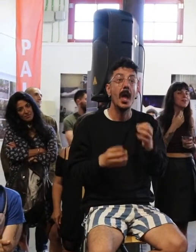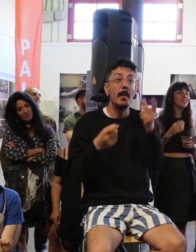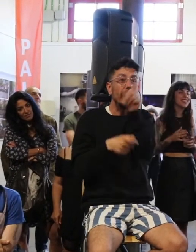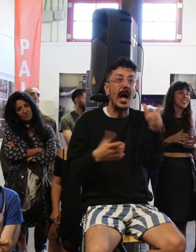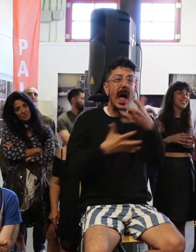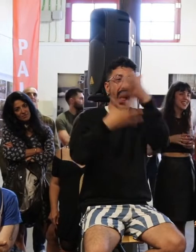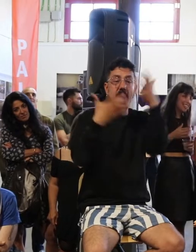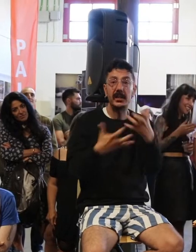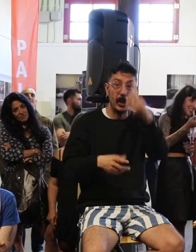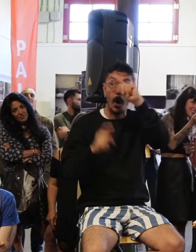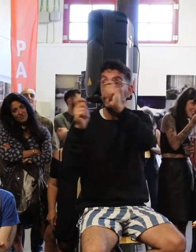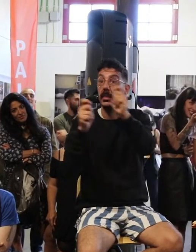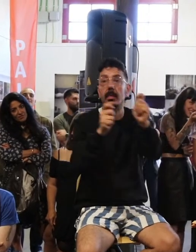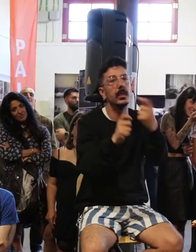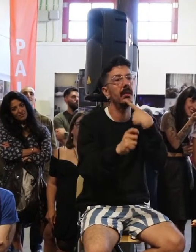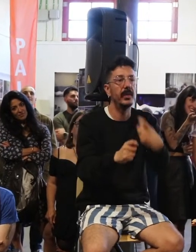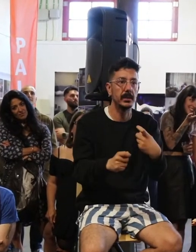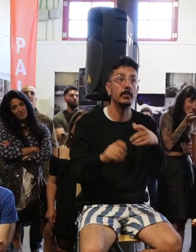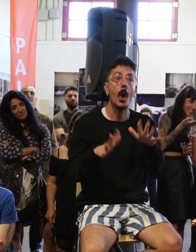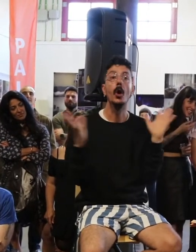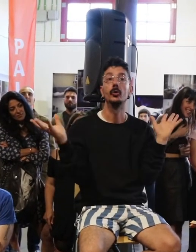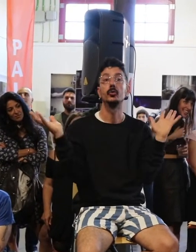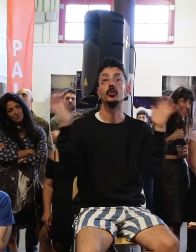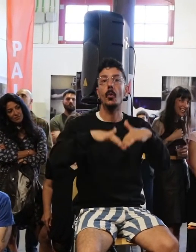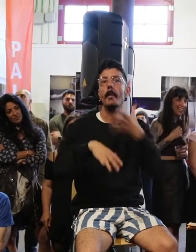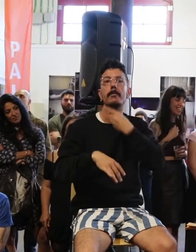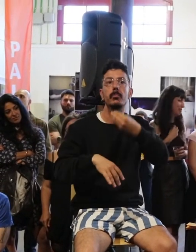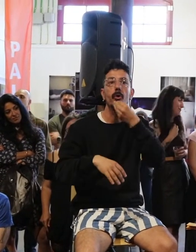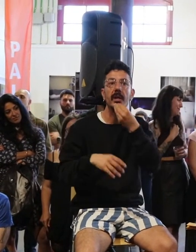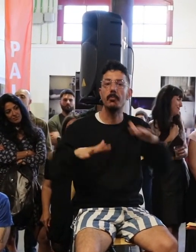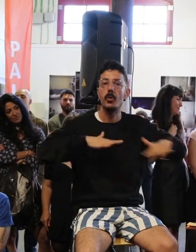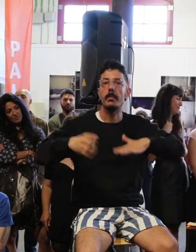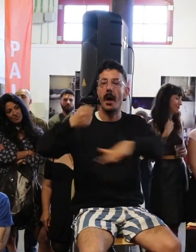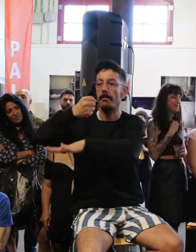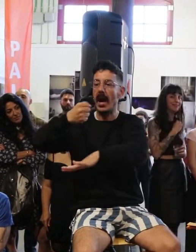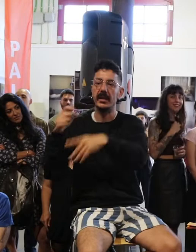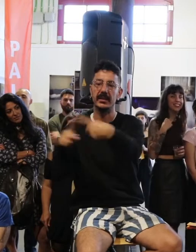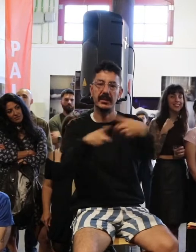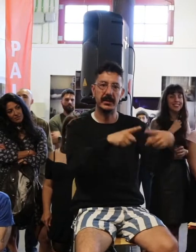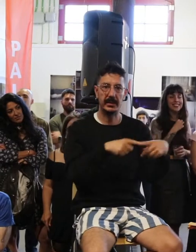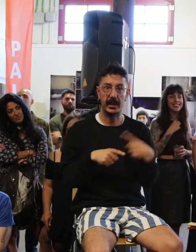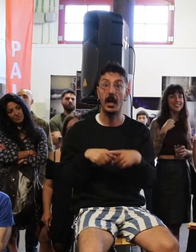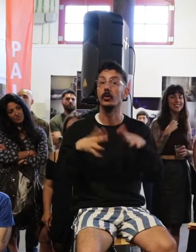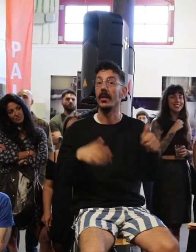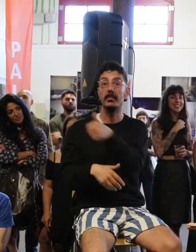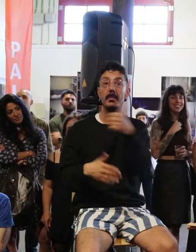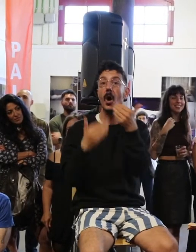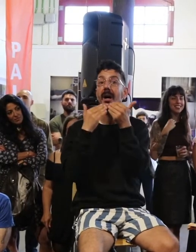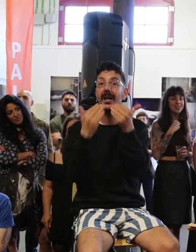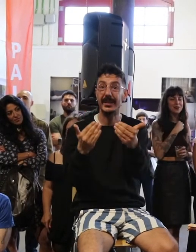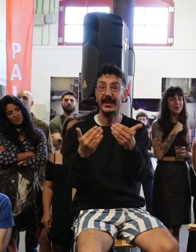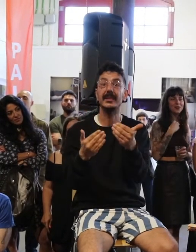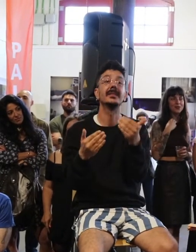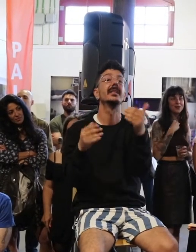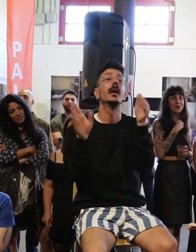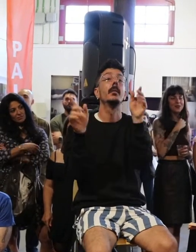trobada super bonica entre diferents moviments de base. Primer de tot agrair-los a totes les col·lectives que han fet de jurades,